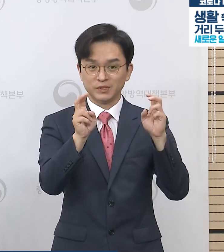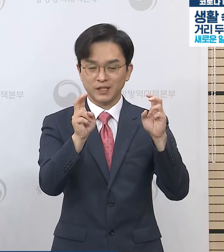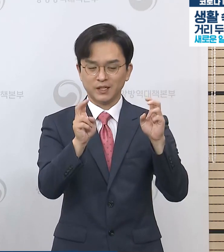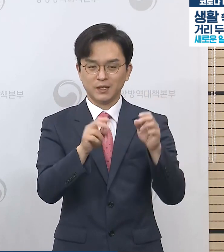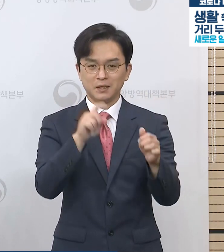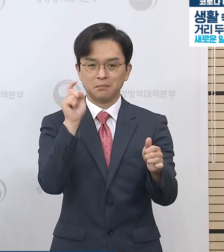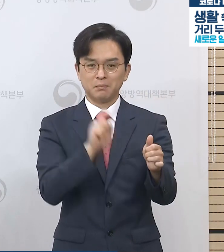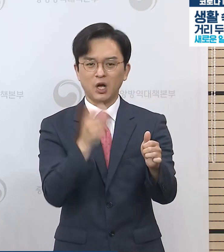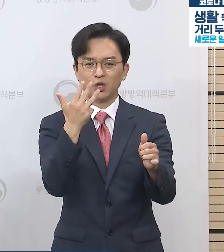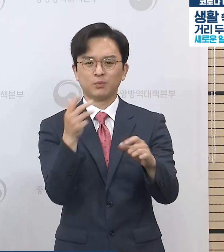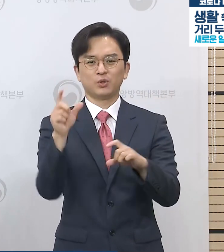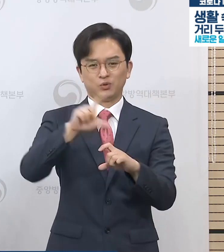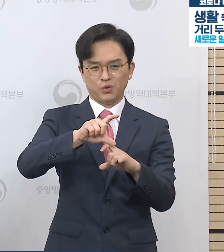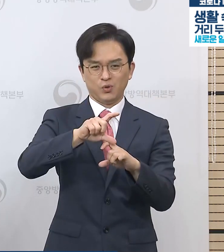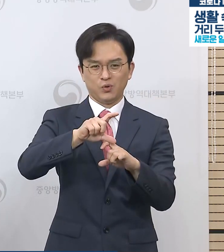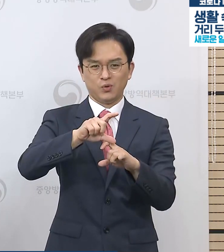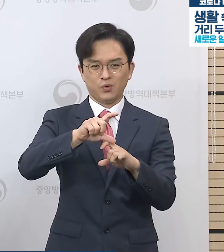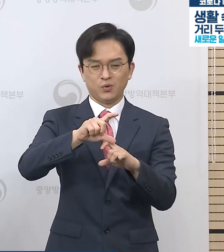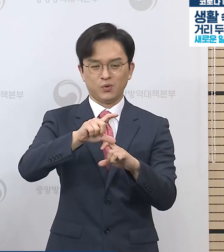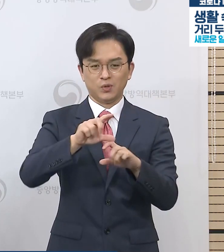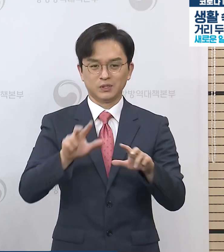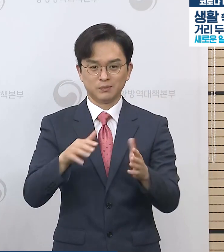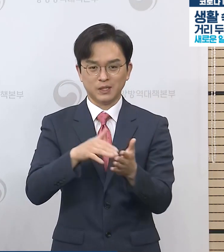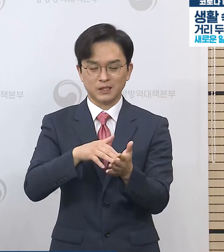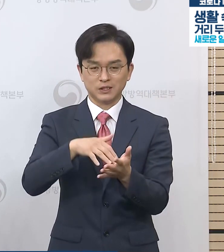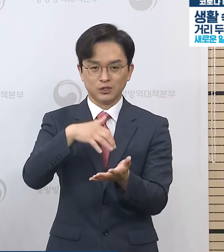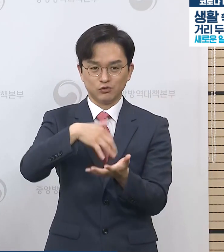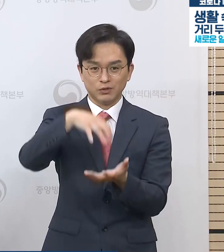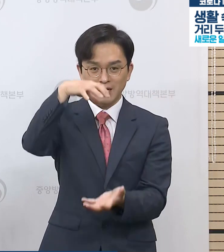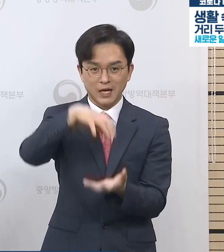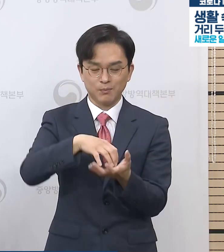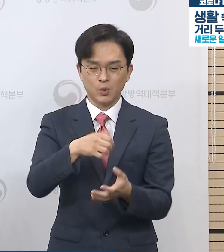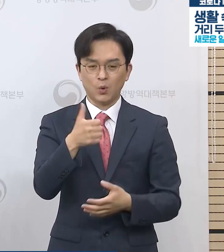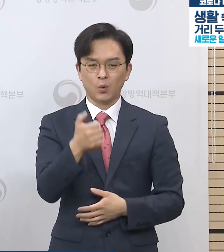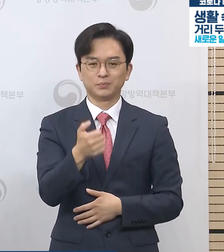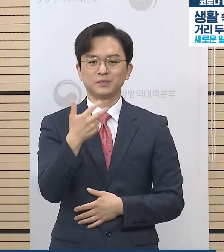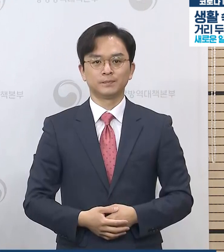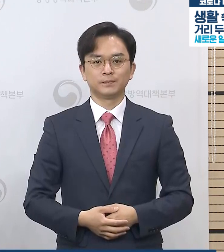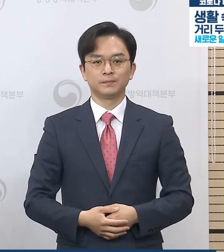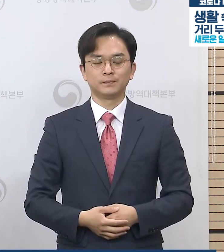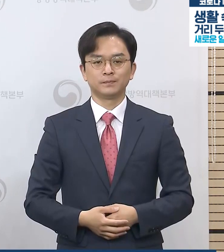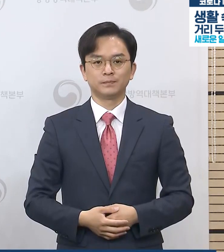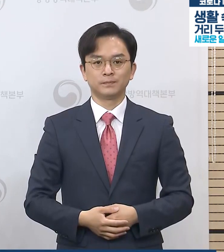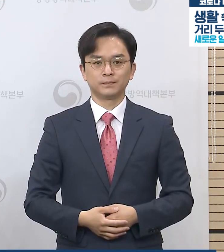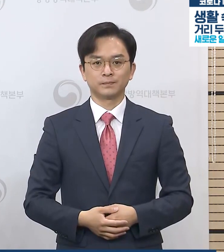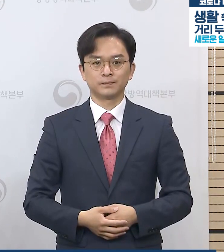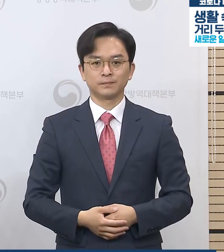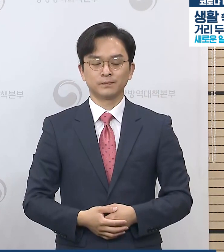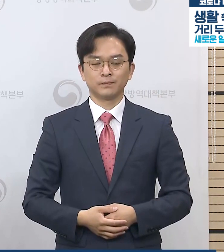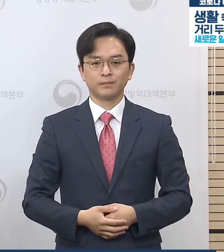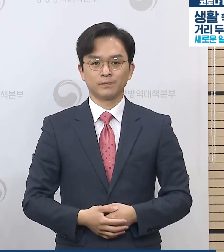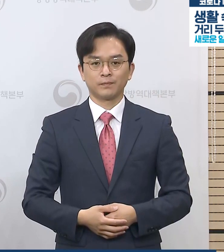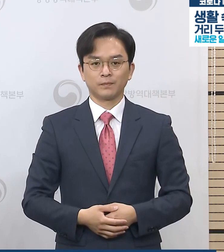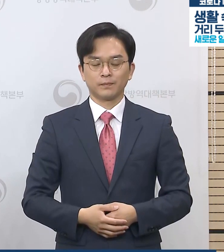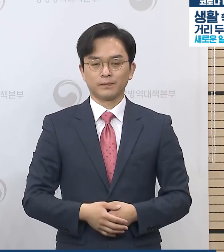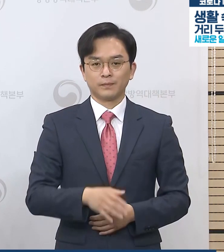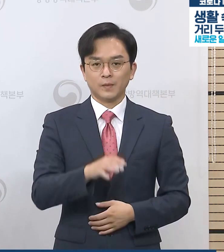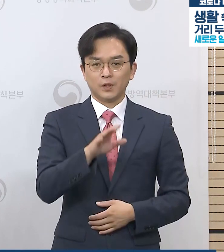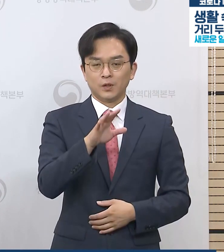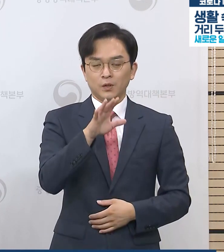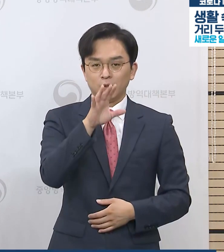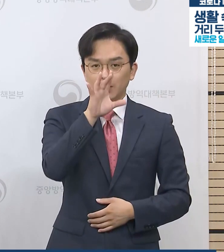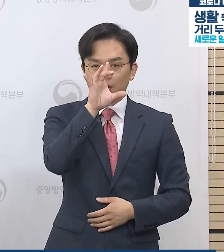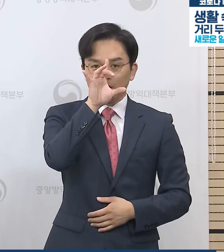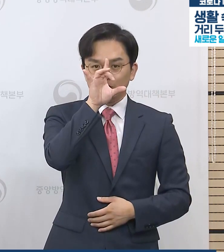확진돼서 현재까지 총 57명의 환자가 발견되었습니다. 저희